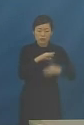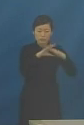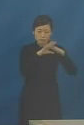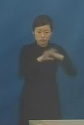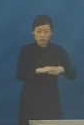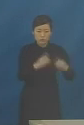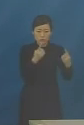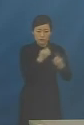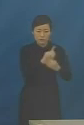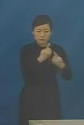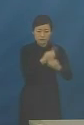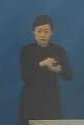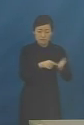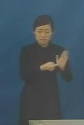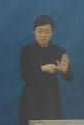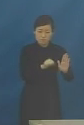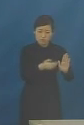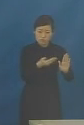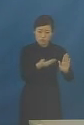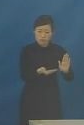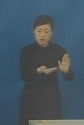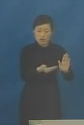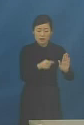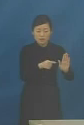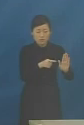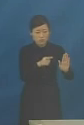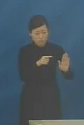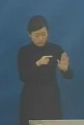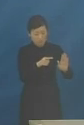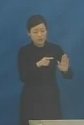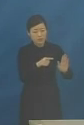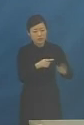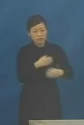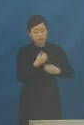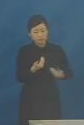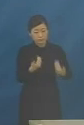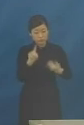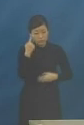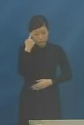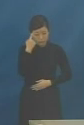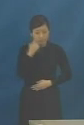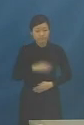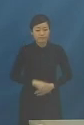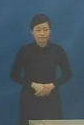出してくるのかえこれにまあ注目する必要があると思っております